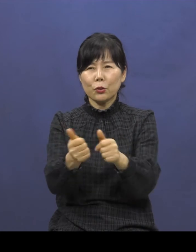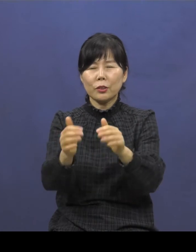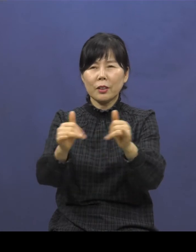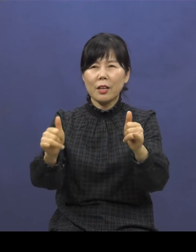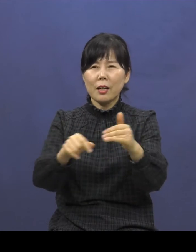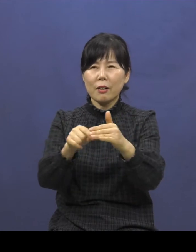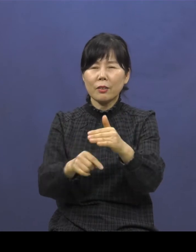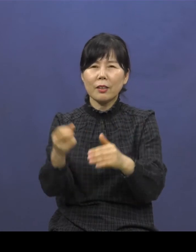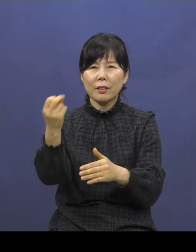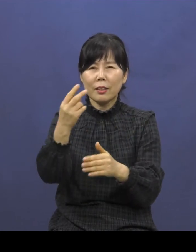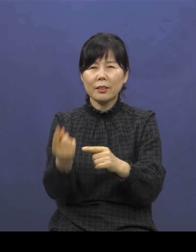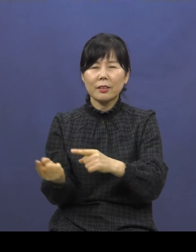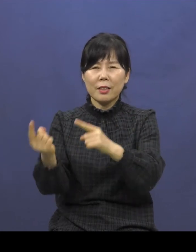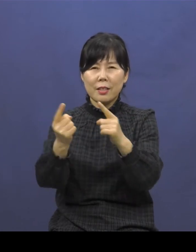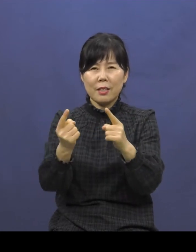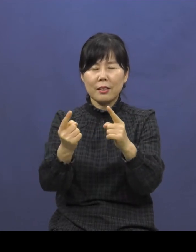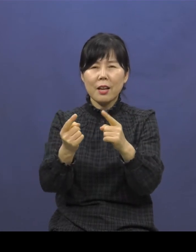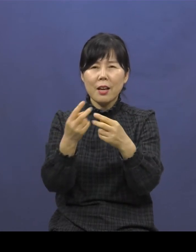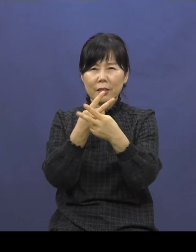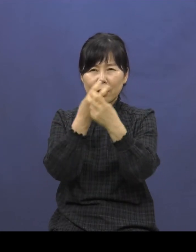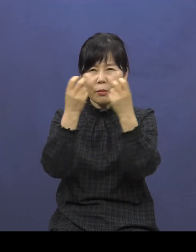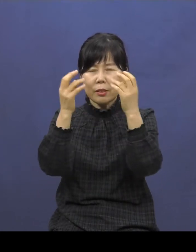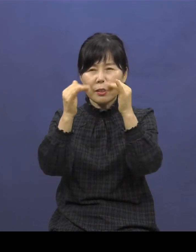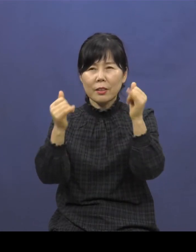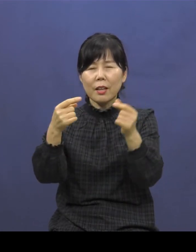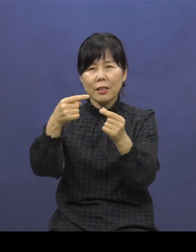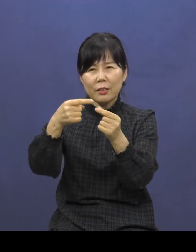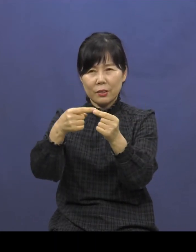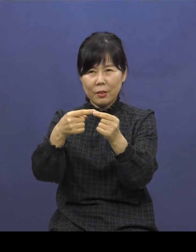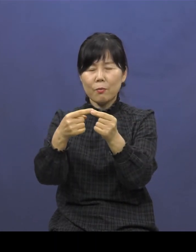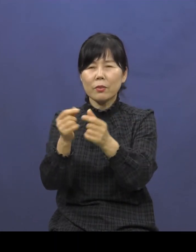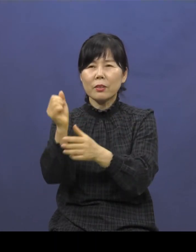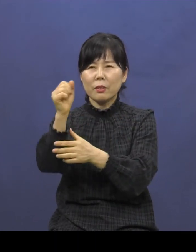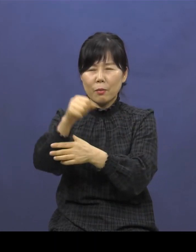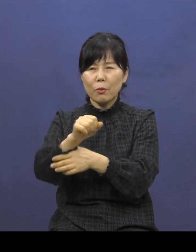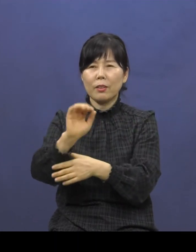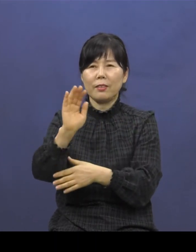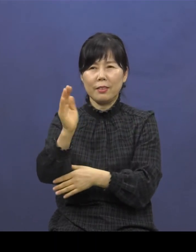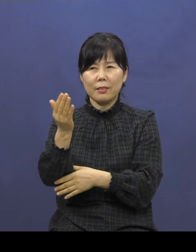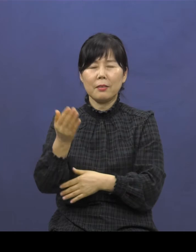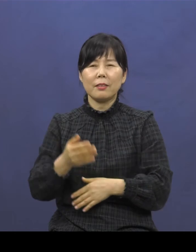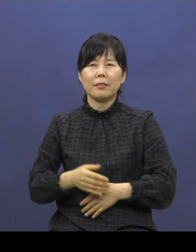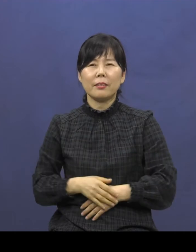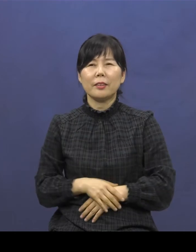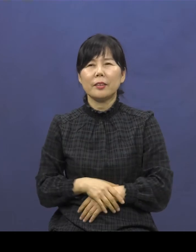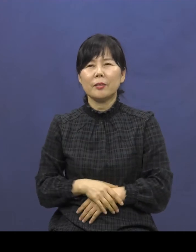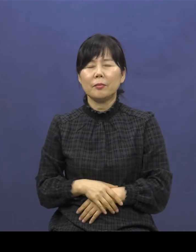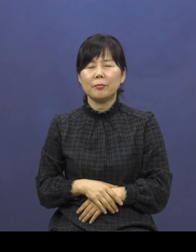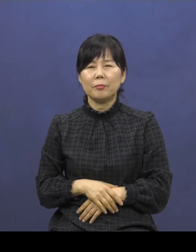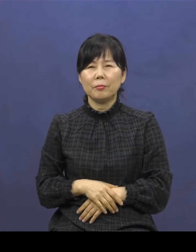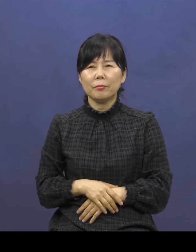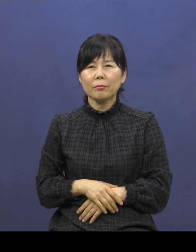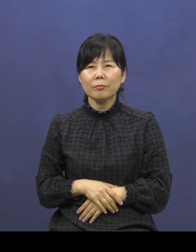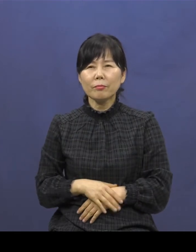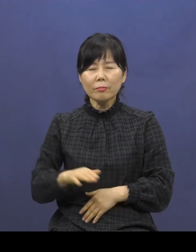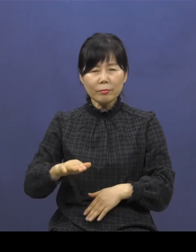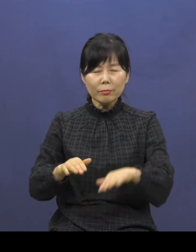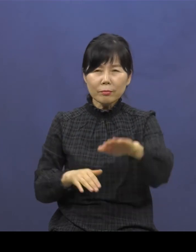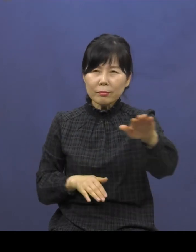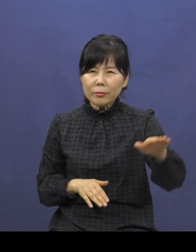이제 그리스도께서 죽은 자 가운데서 다시 살아나사 잠자는 자들의 첫 열매가 되셨도다.